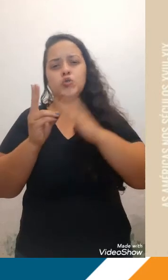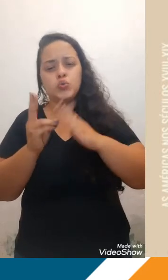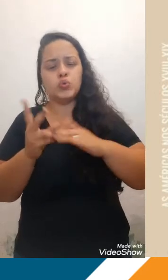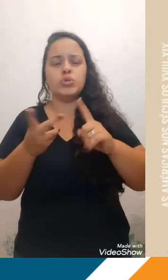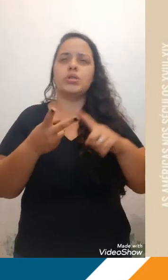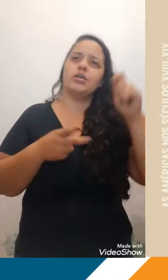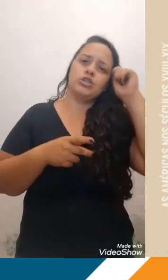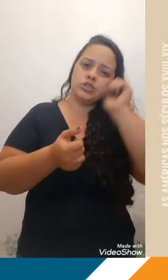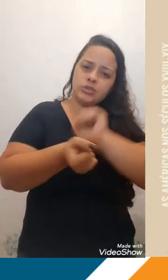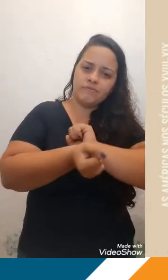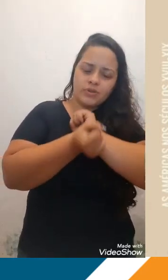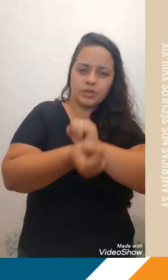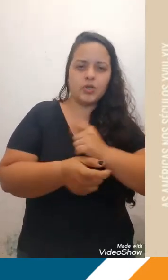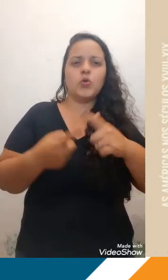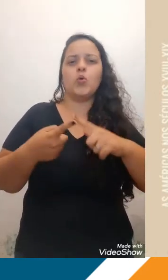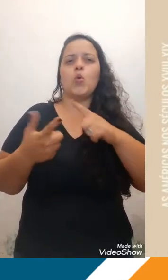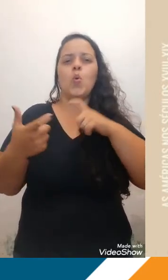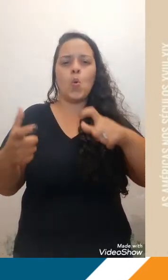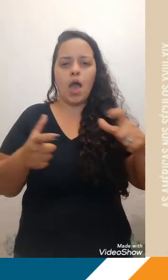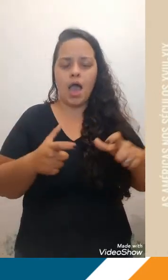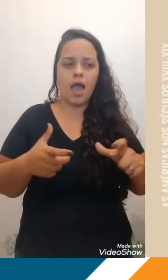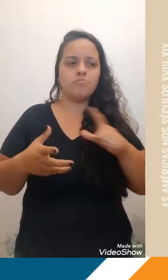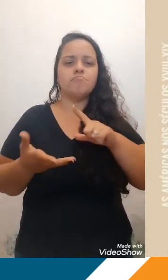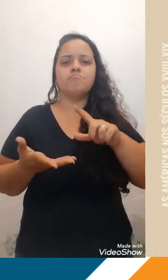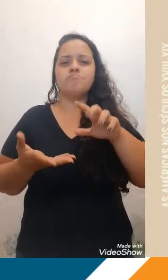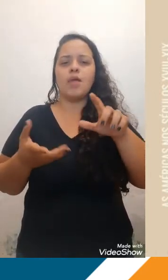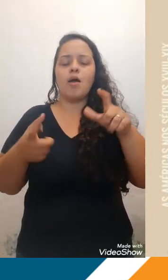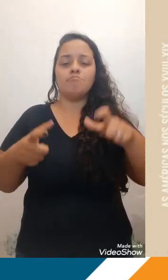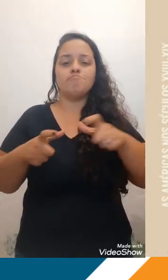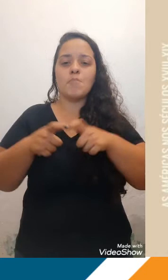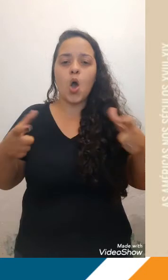de africanos escravizados, territórios onde predominava a mão de